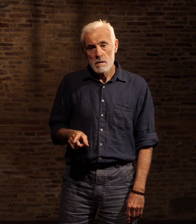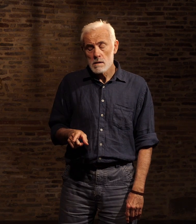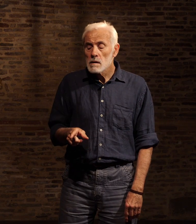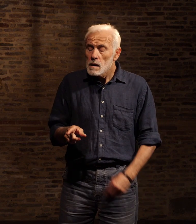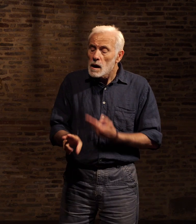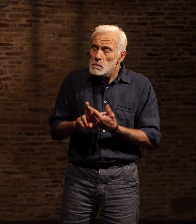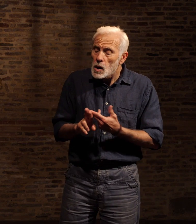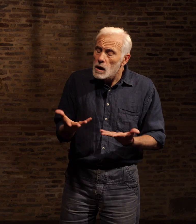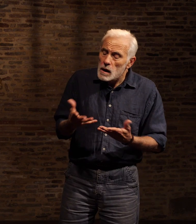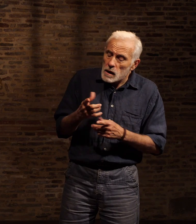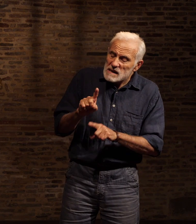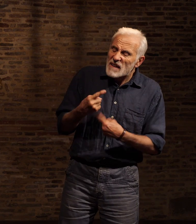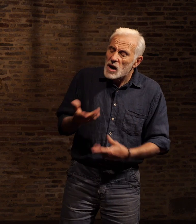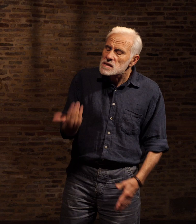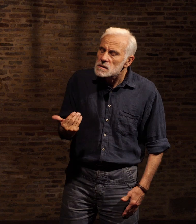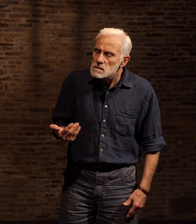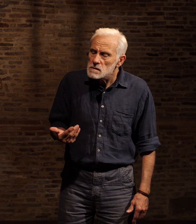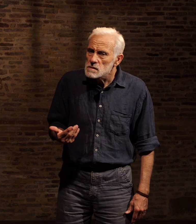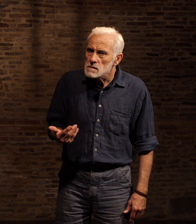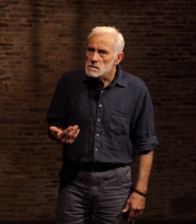qu'as tu à dire pour ta défense troufions